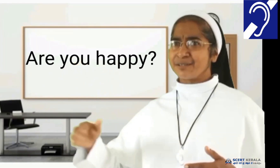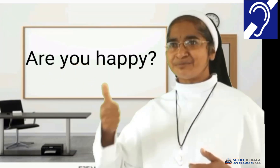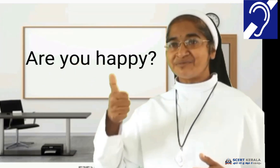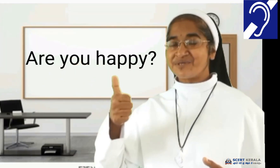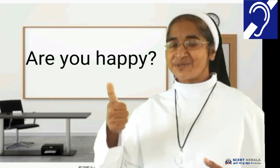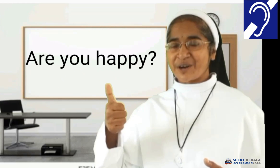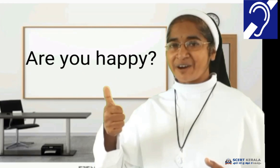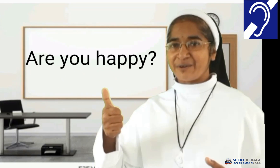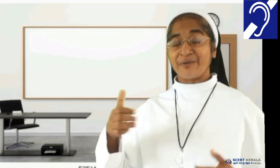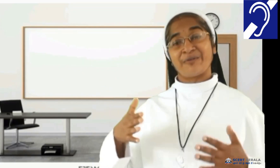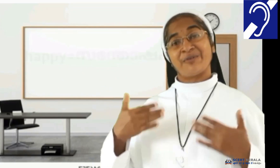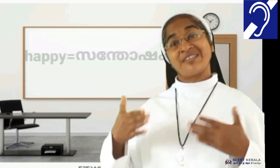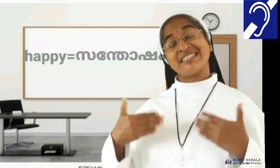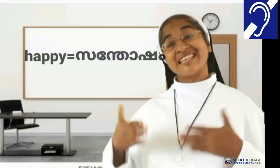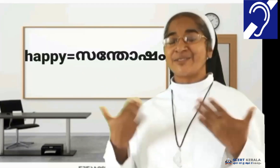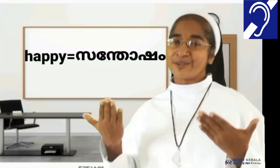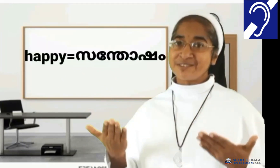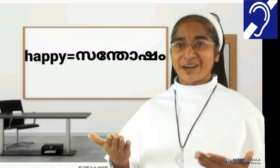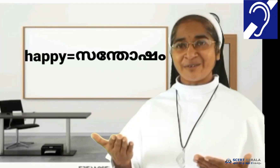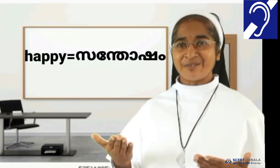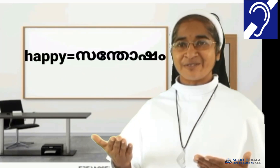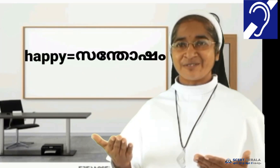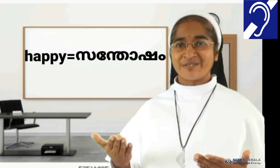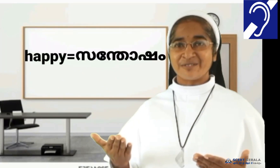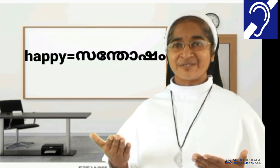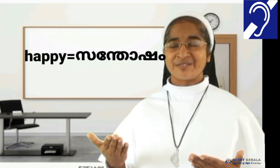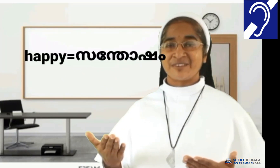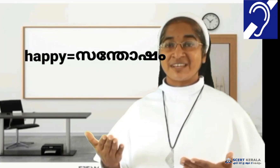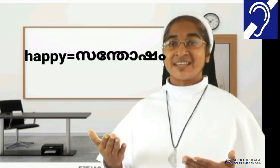നിങ്ങൾക്കെല്ലാവർക്കും സുഖമാണോ? സന്തോഷമാണോ?